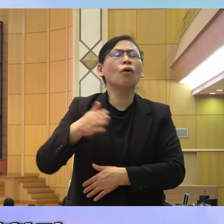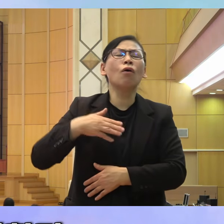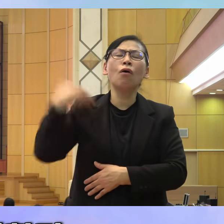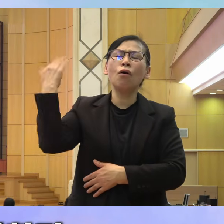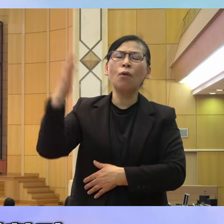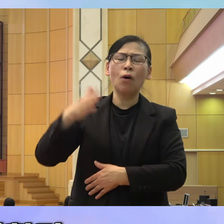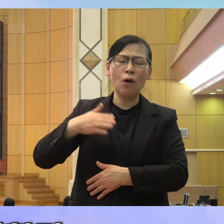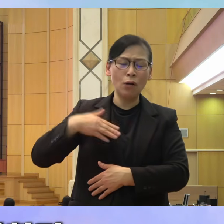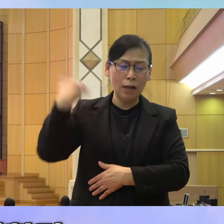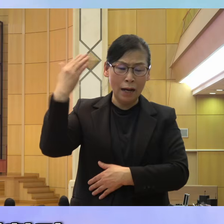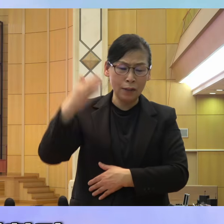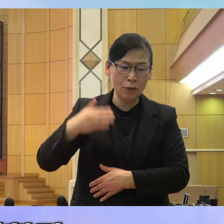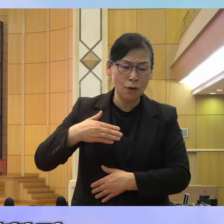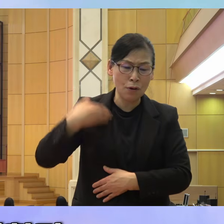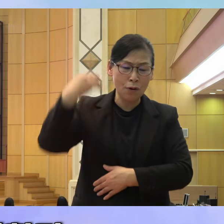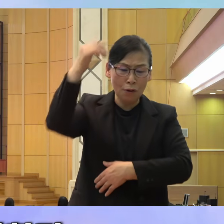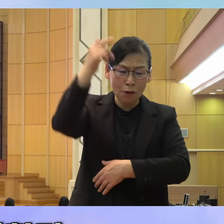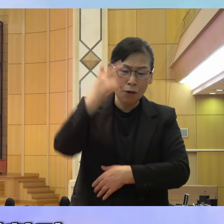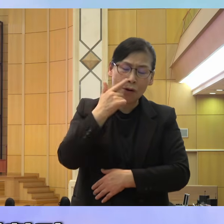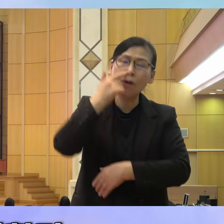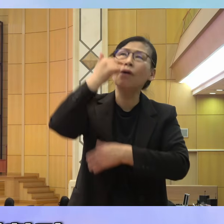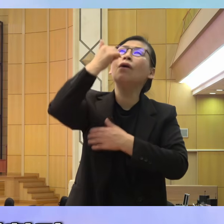장래일도 몰라요.